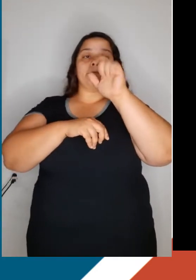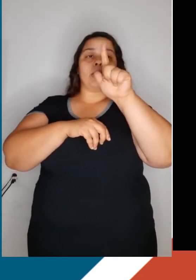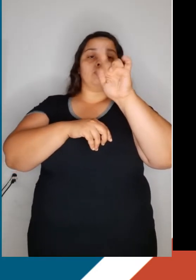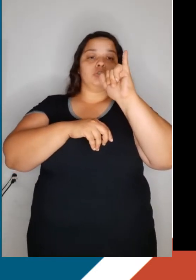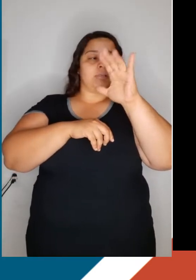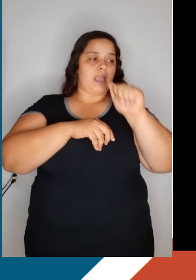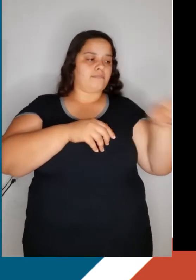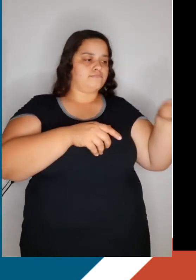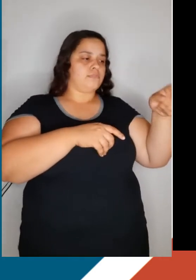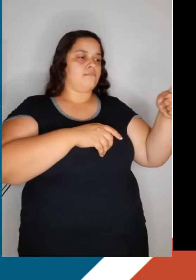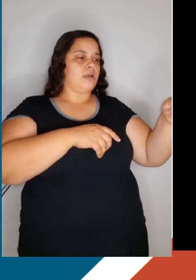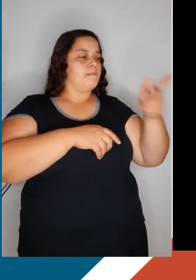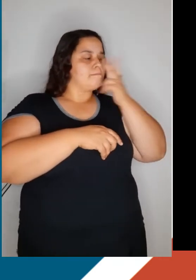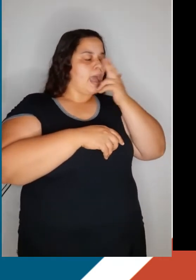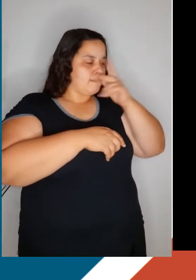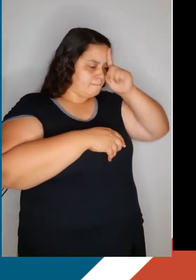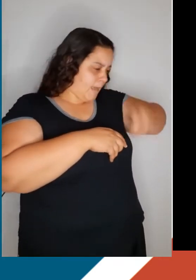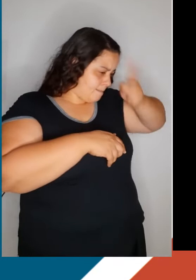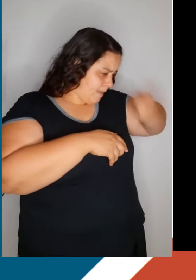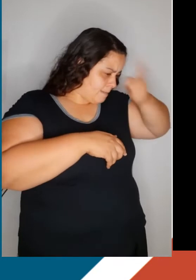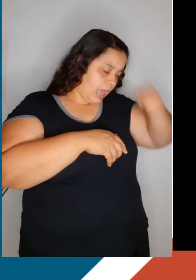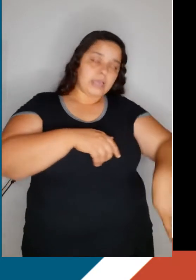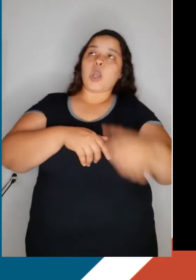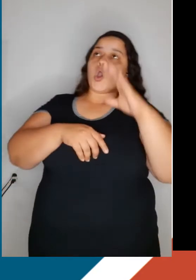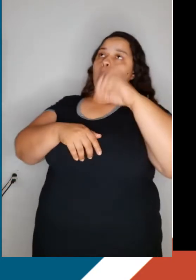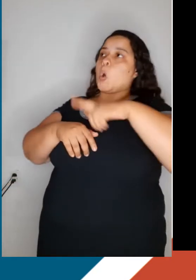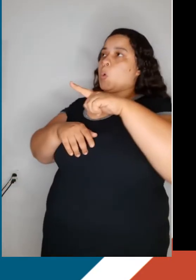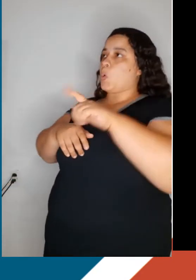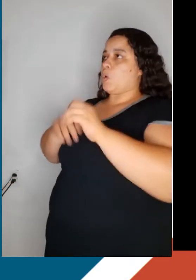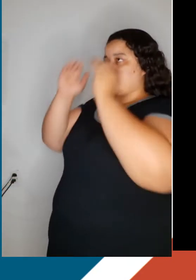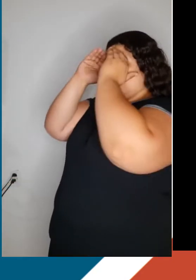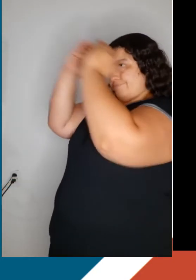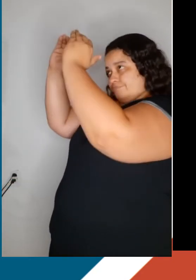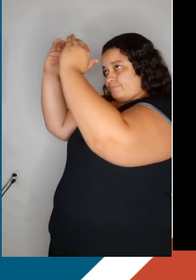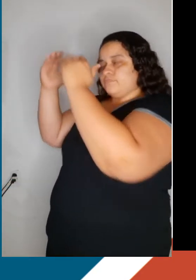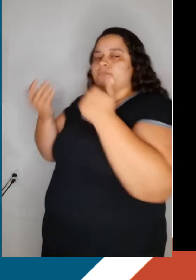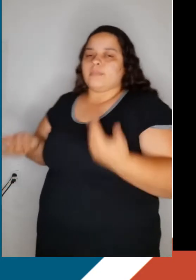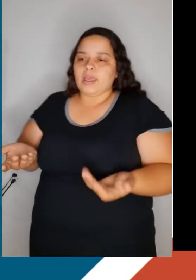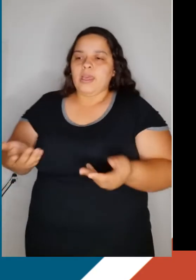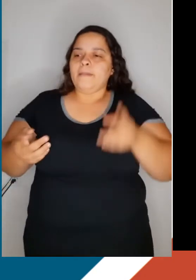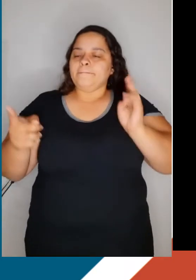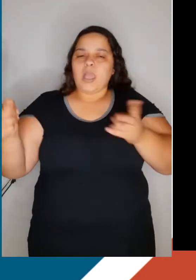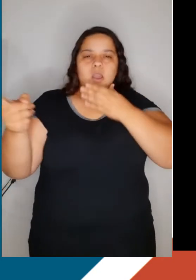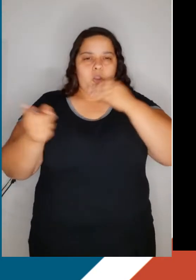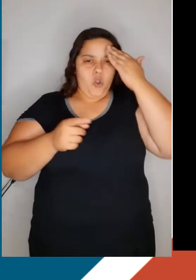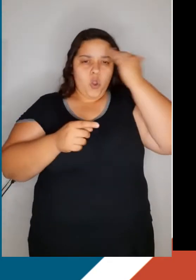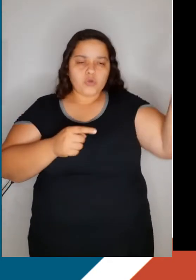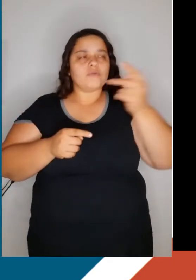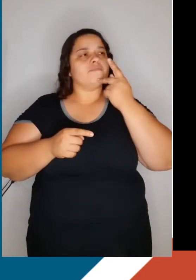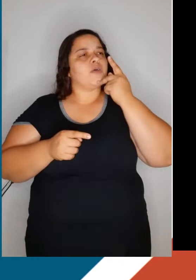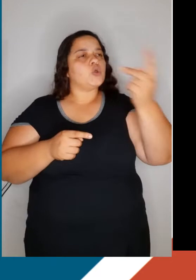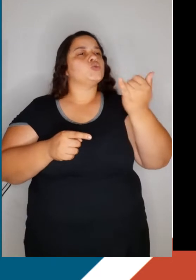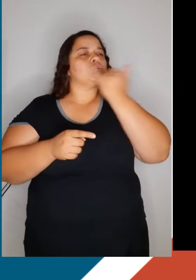Hergé, redesenhou parte da história e acabou admitindo que a primeira publicação continha um caráter preconceituoso a respeito do